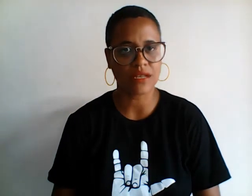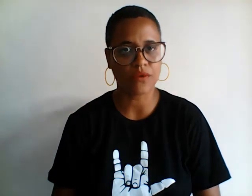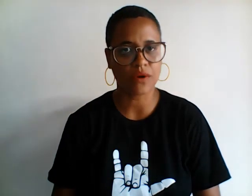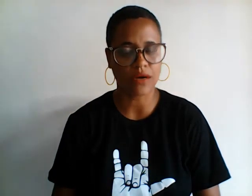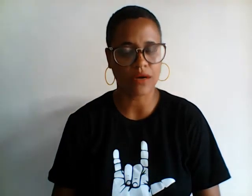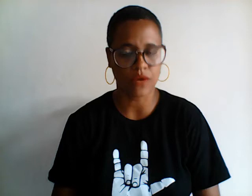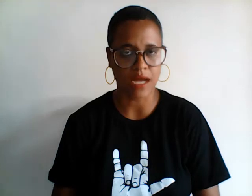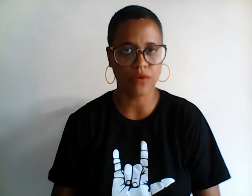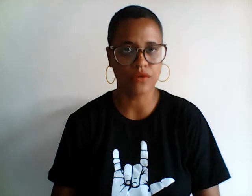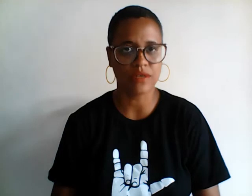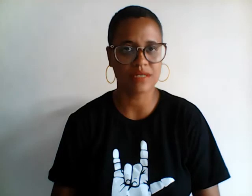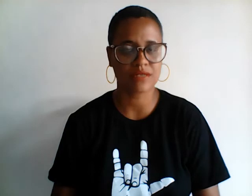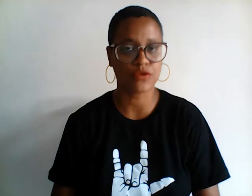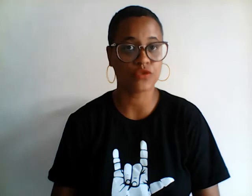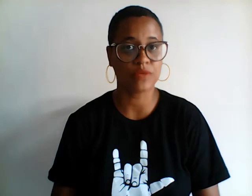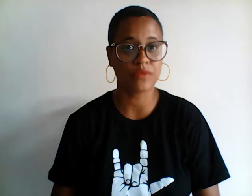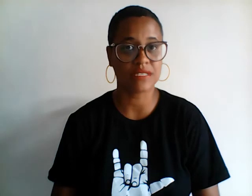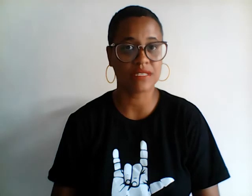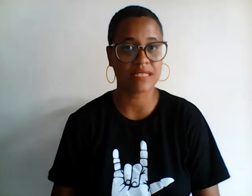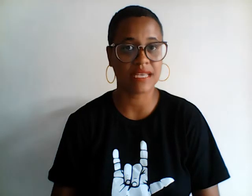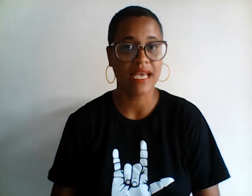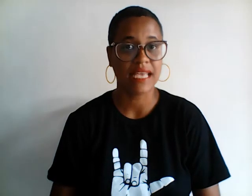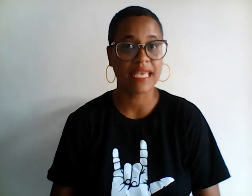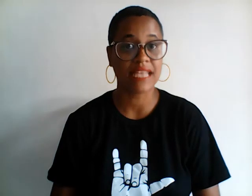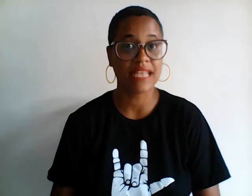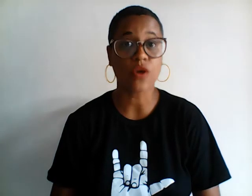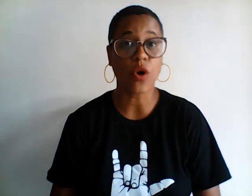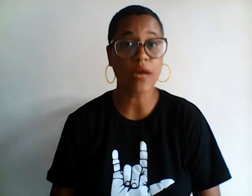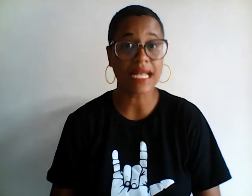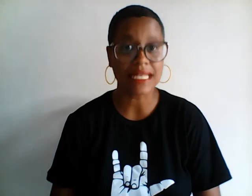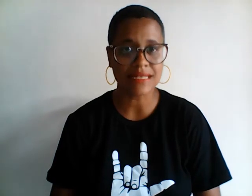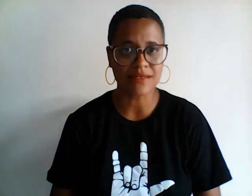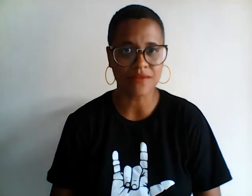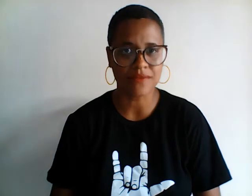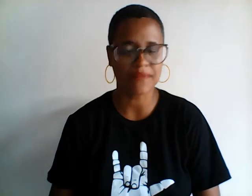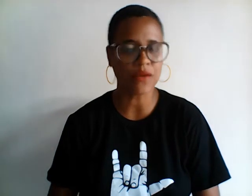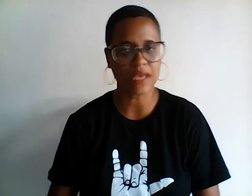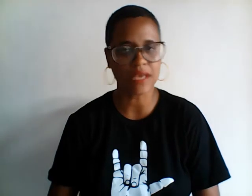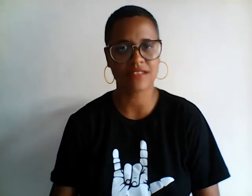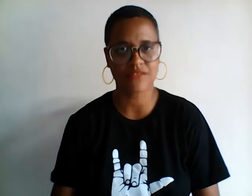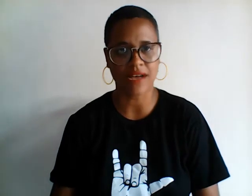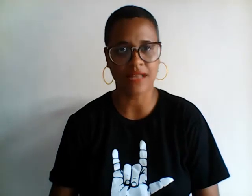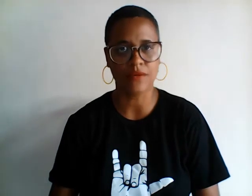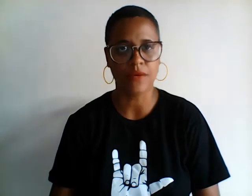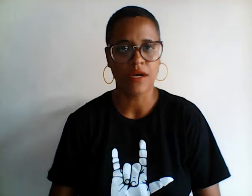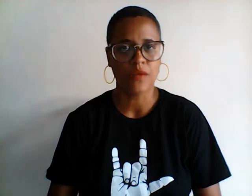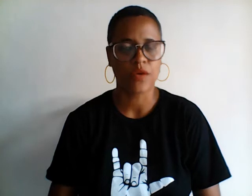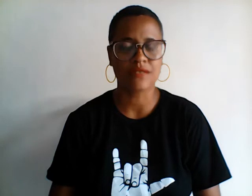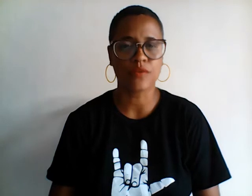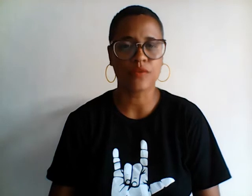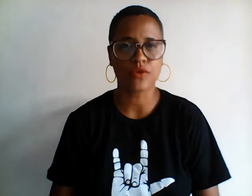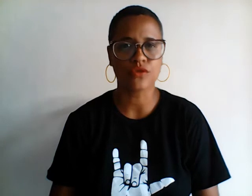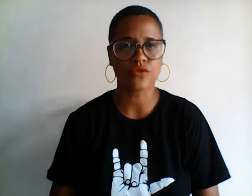língua oral, nós costumamos dizer que eles oralizam, né? Não que eles falam, porque eles não produzem um